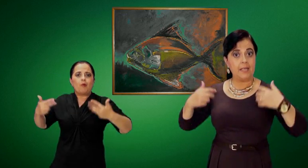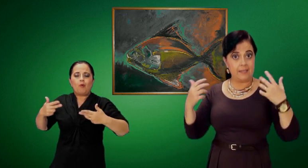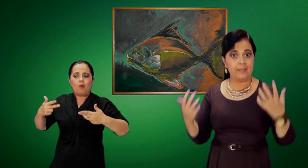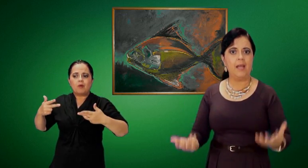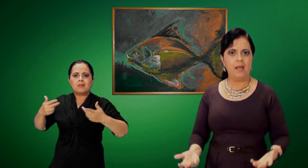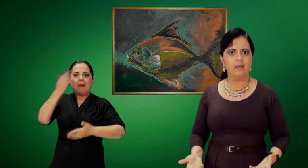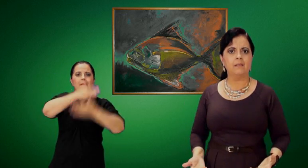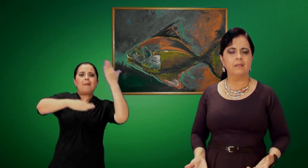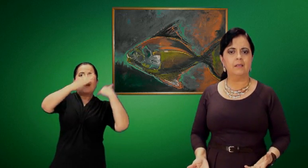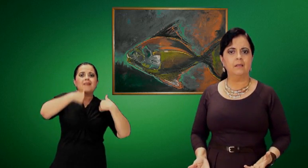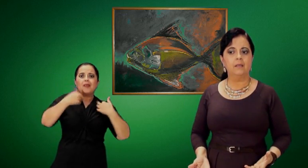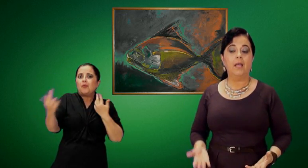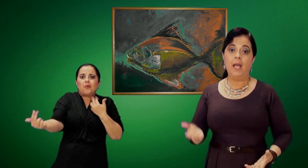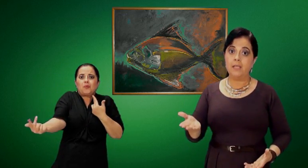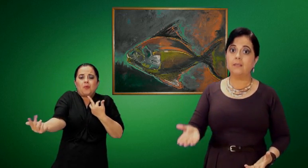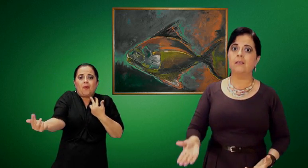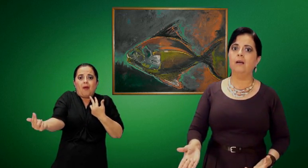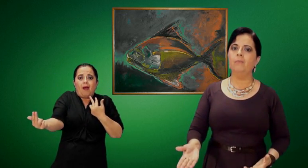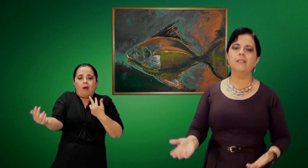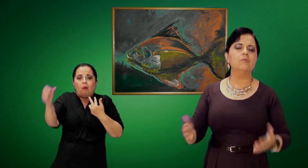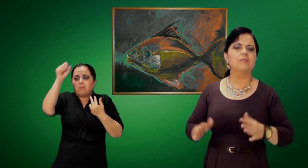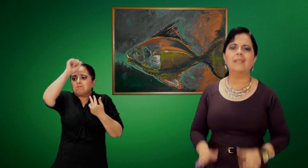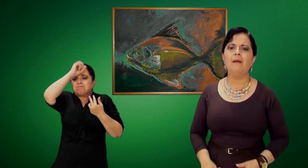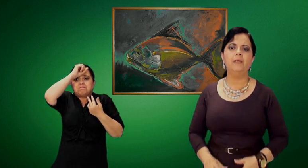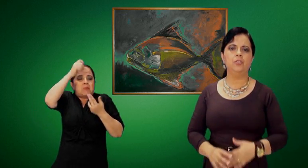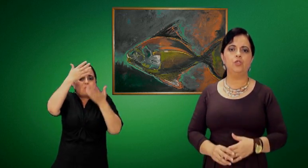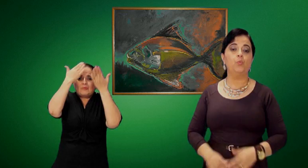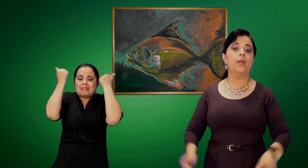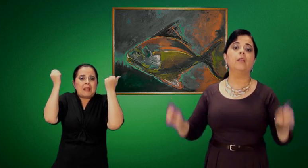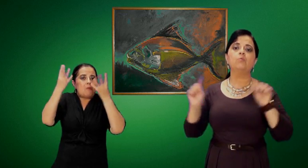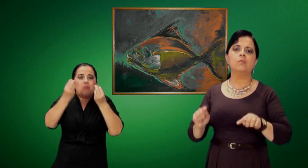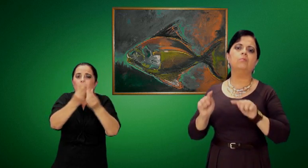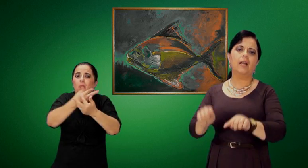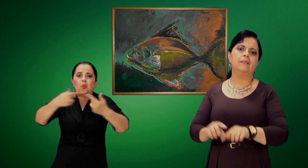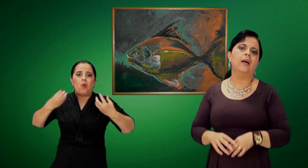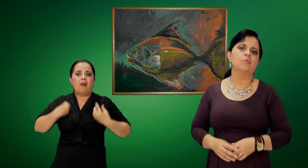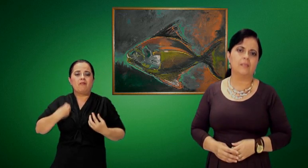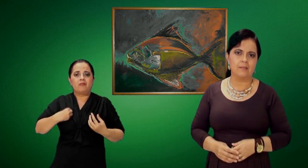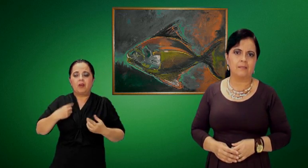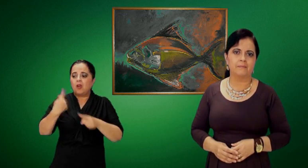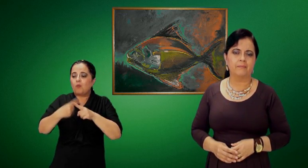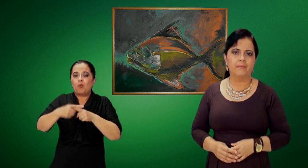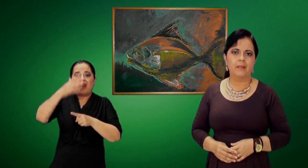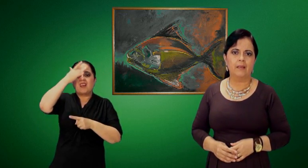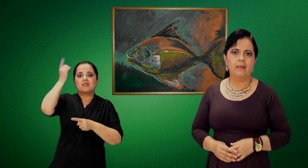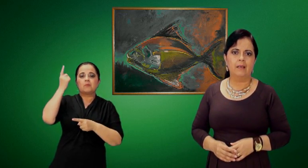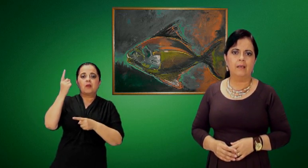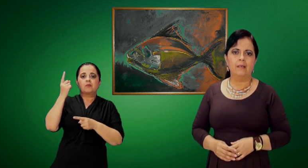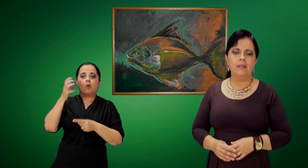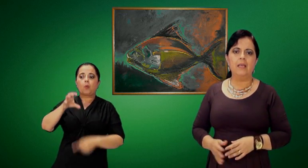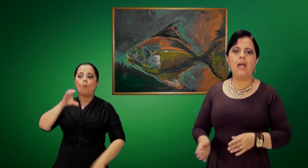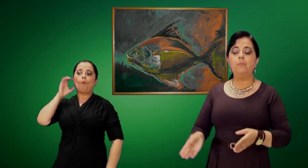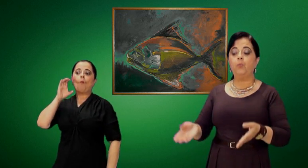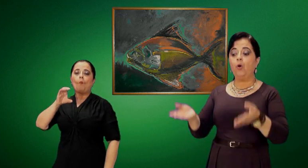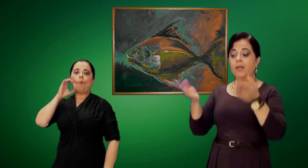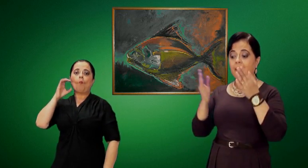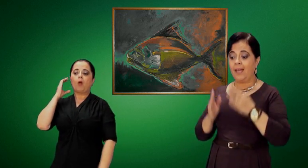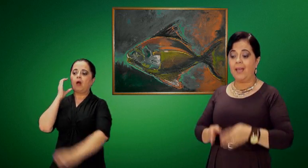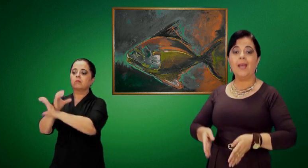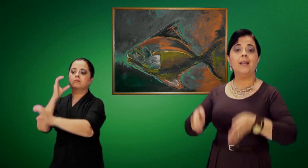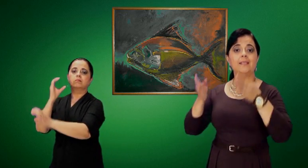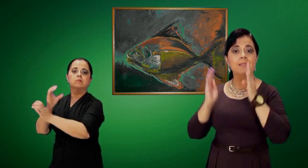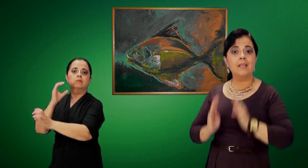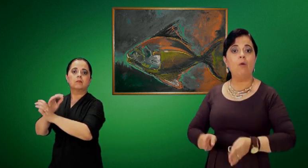acontecer, querem ser. Eles são, mas não sabem disso porque não são tratados assim. E aí,